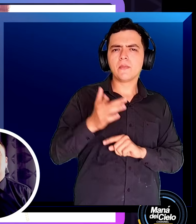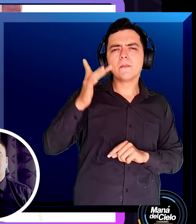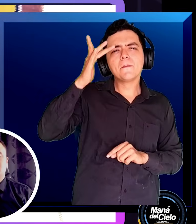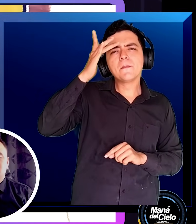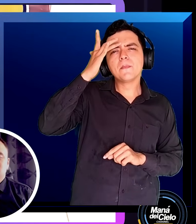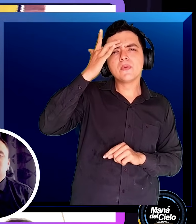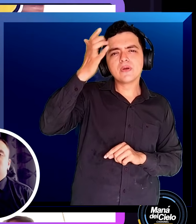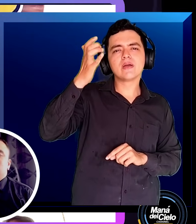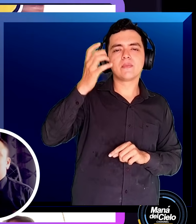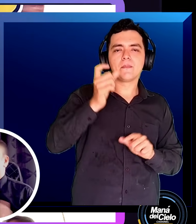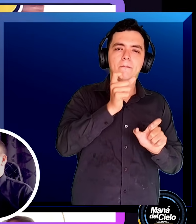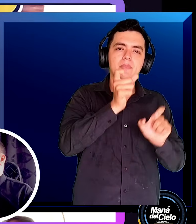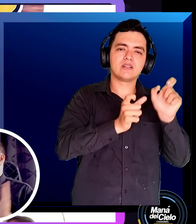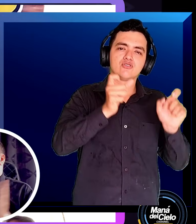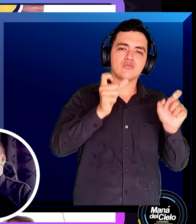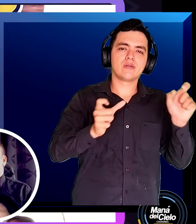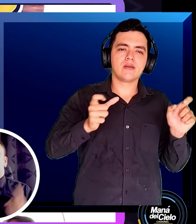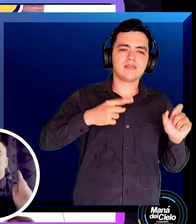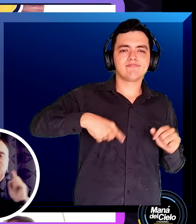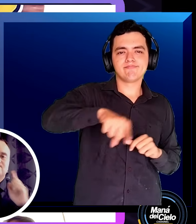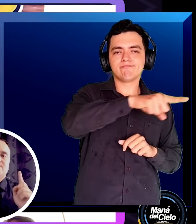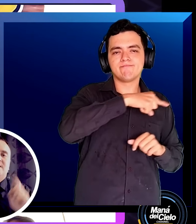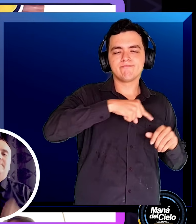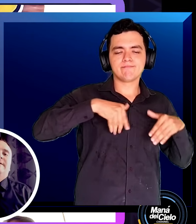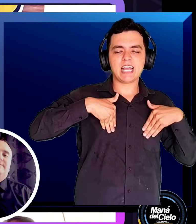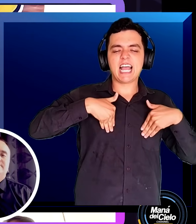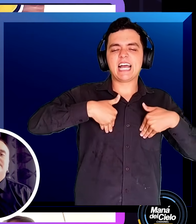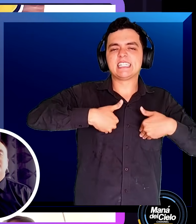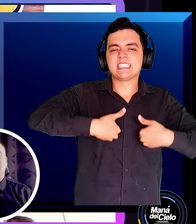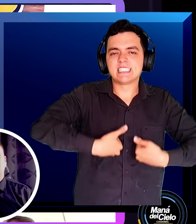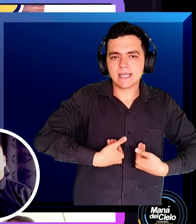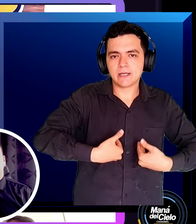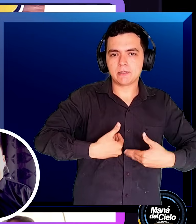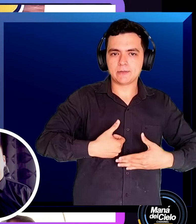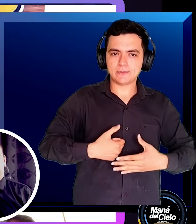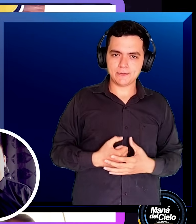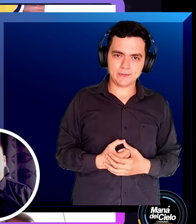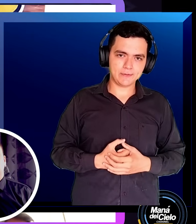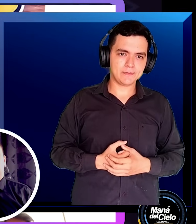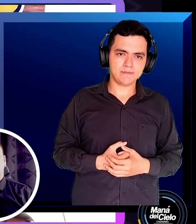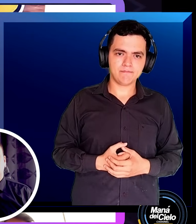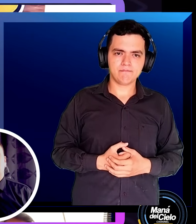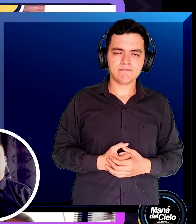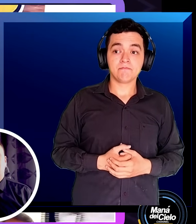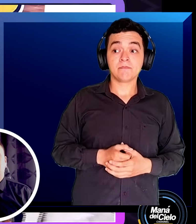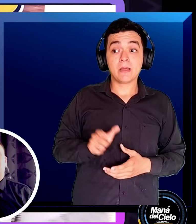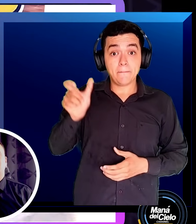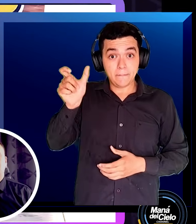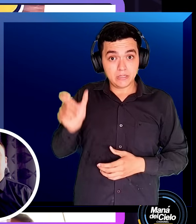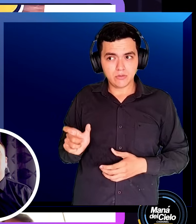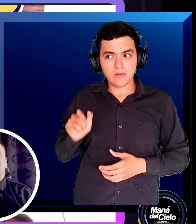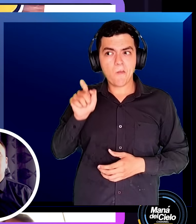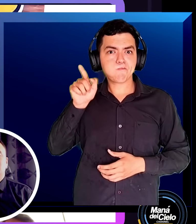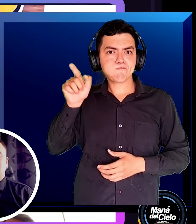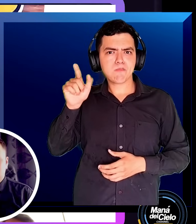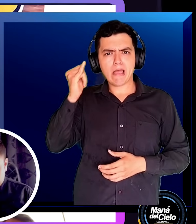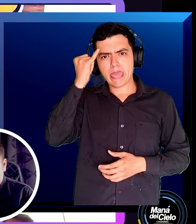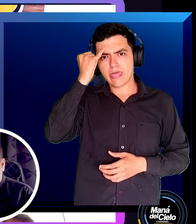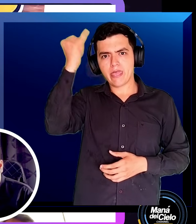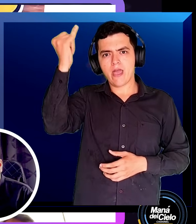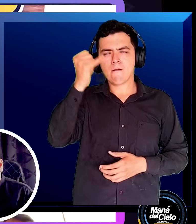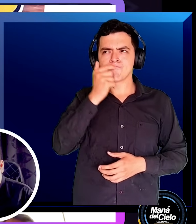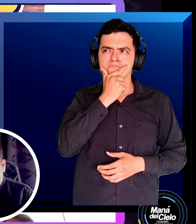ahí, porque él se mantenía de Jerusalén, Judea, Samaria, todos los lugares, cuando va pasando y precisamente ve el